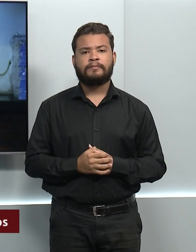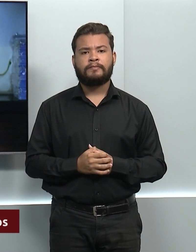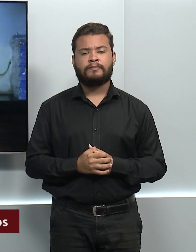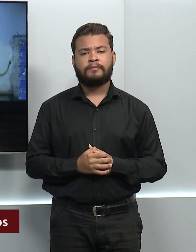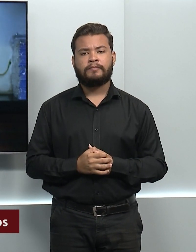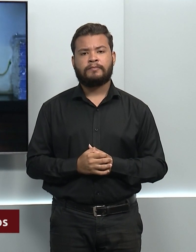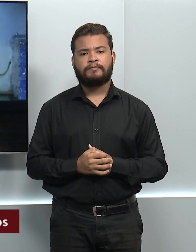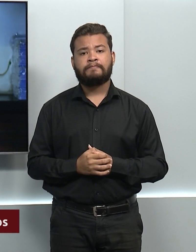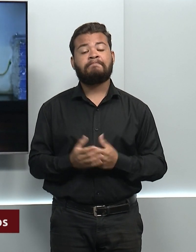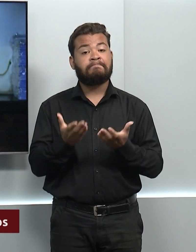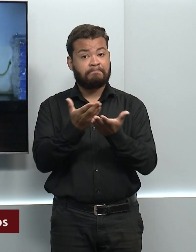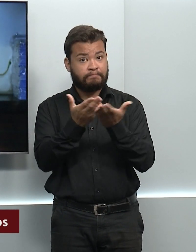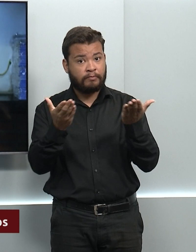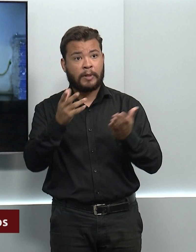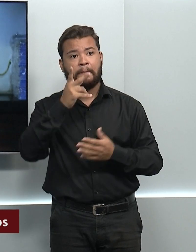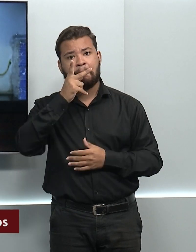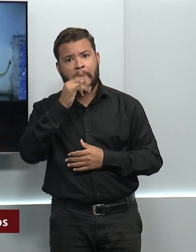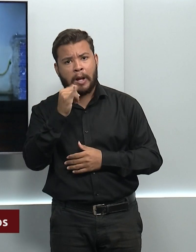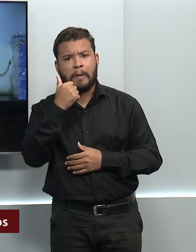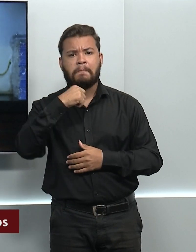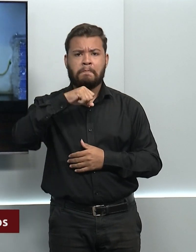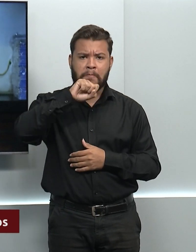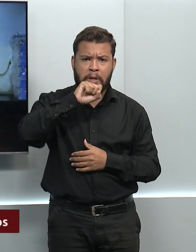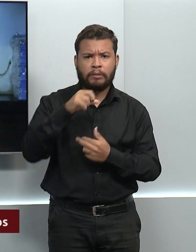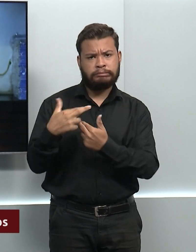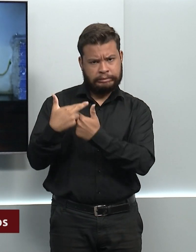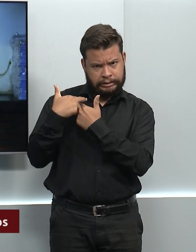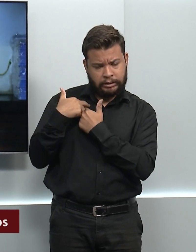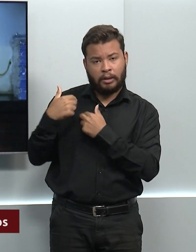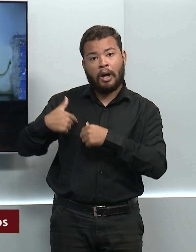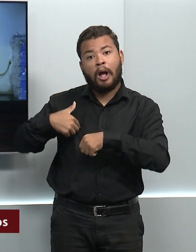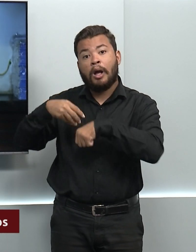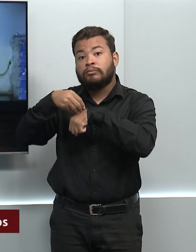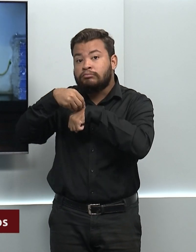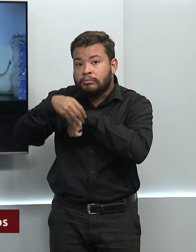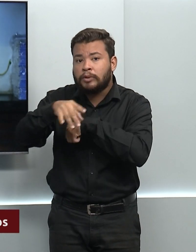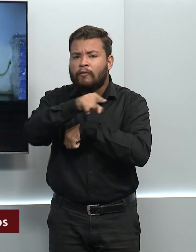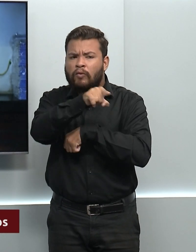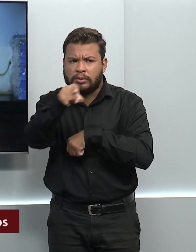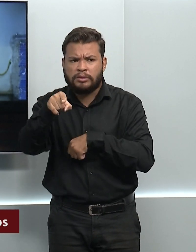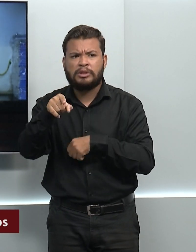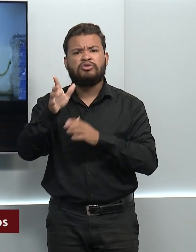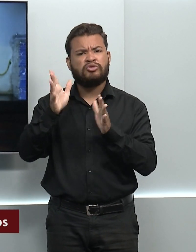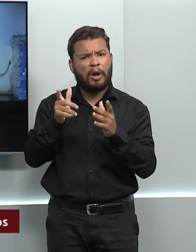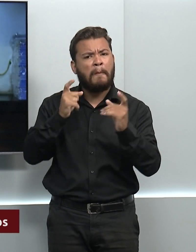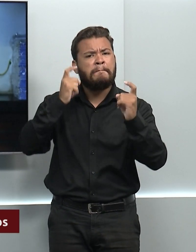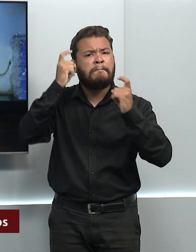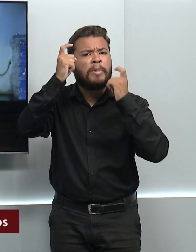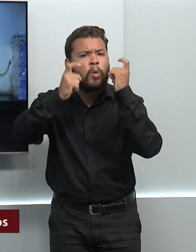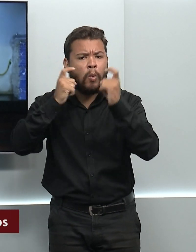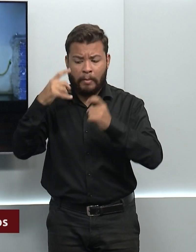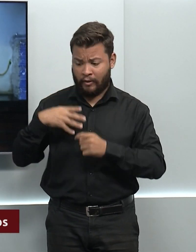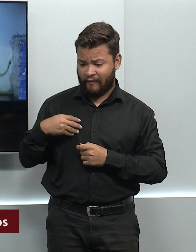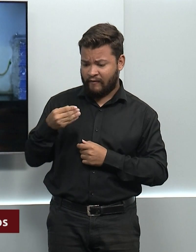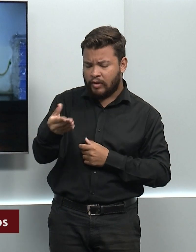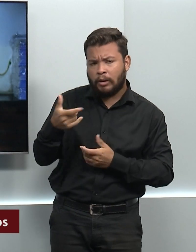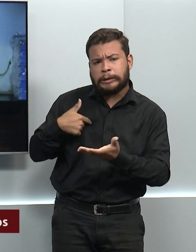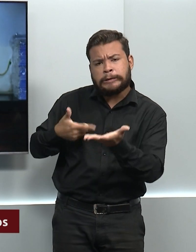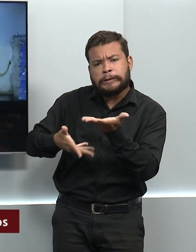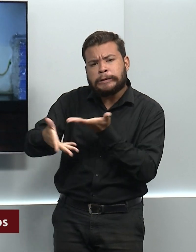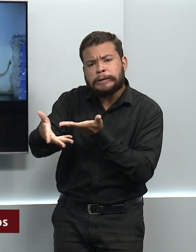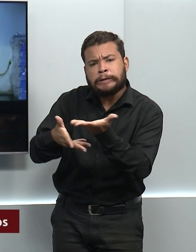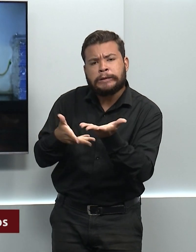para que os pais que estão, né, preocupados em mudar a sua relação com os filhos,